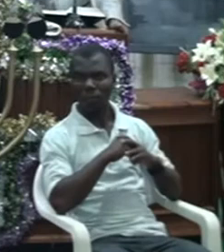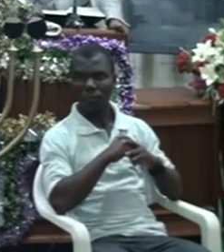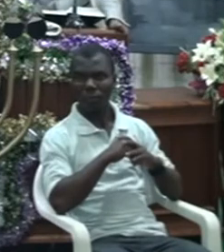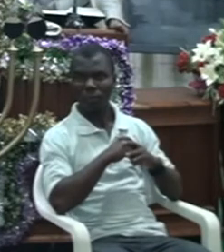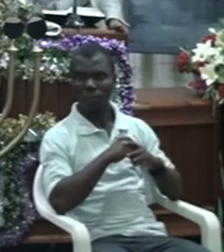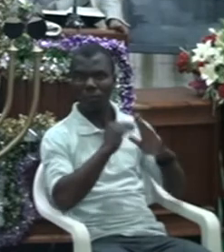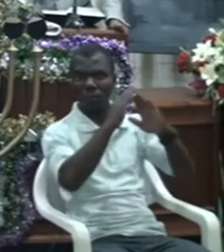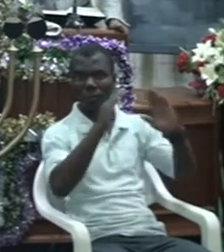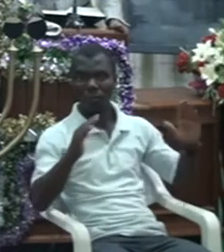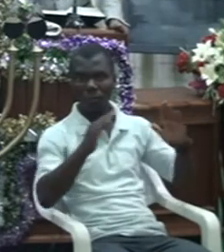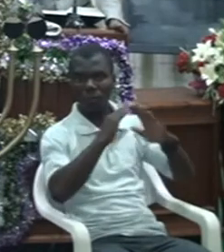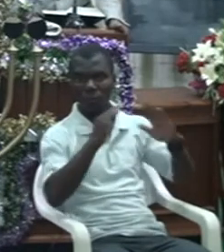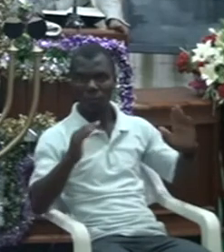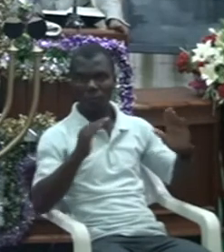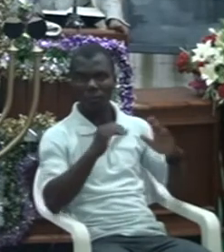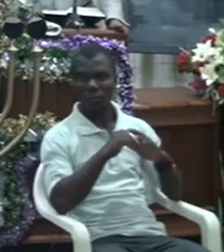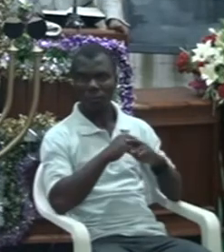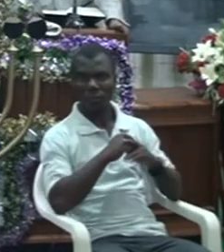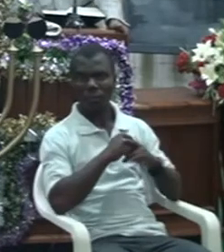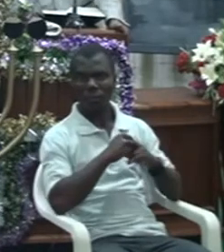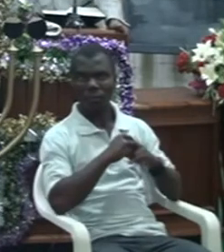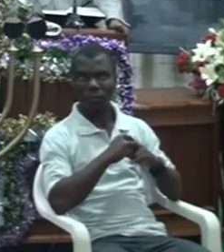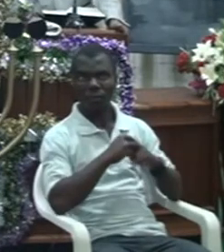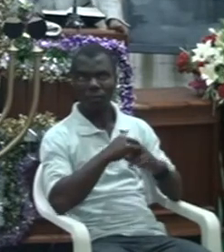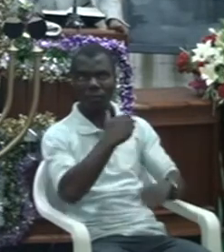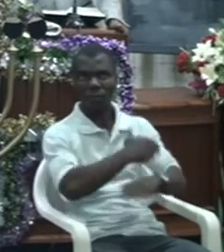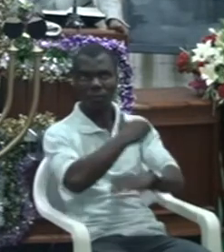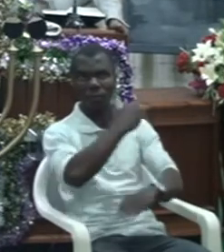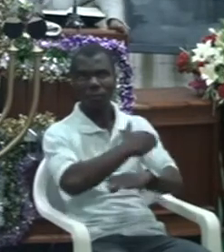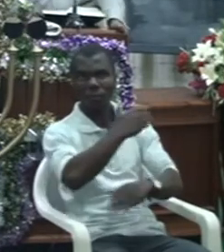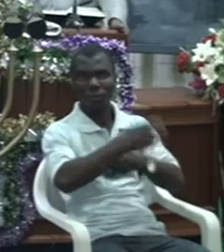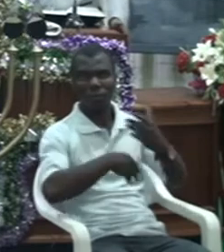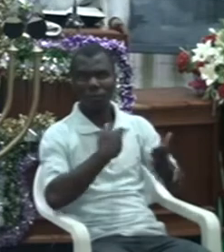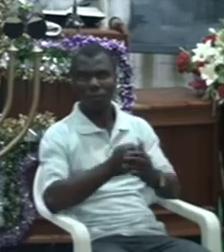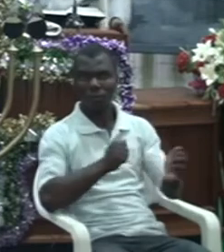La maison était devenue comme un papier. Le vent est venu et ça t'a emporté.